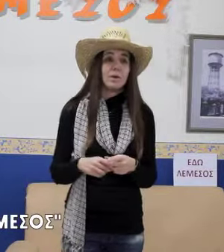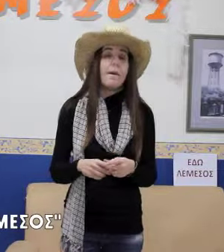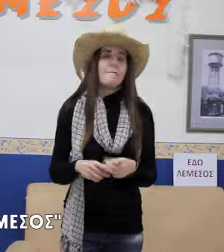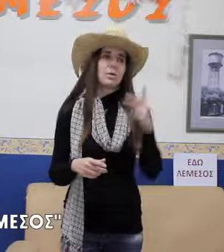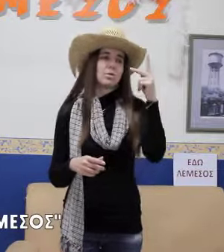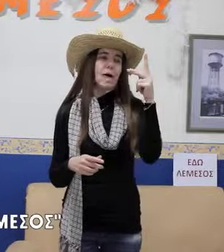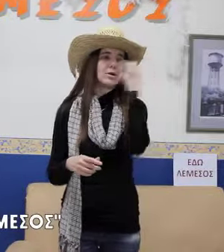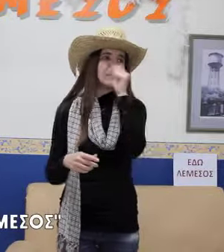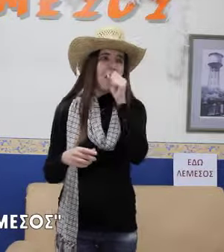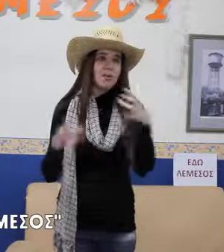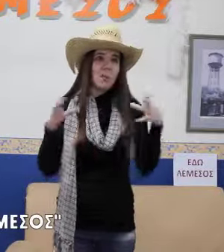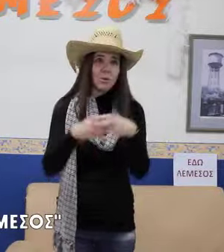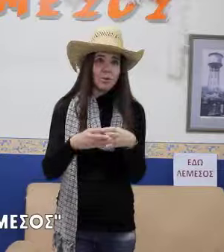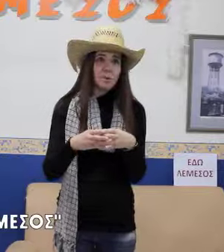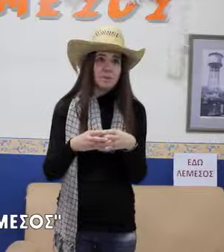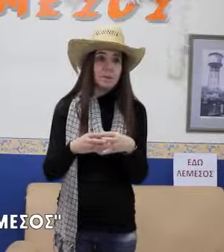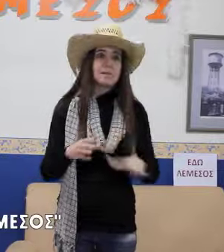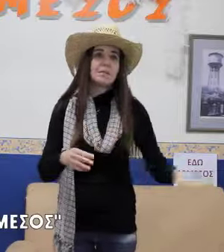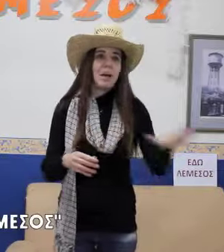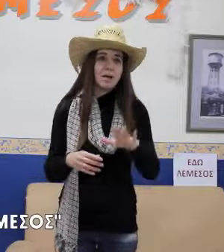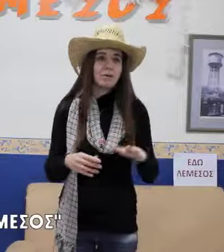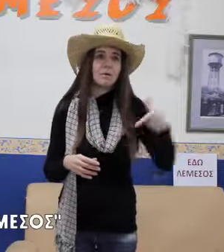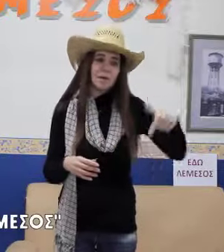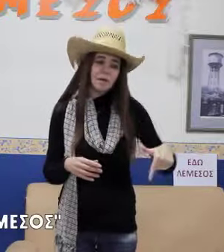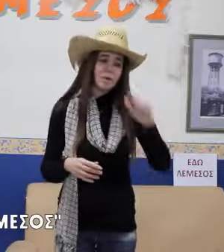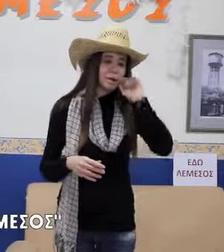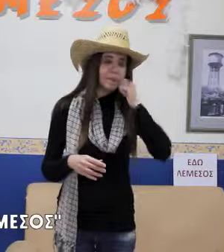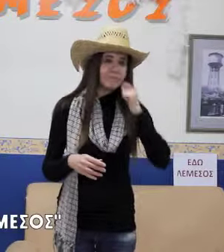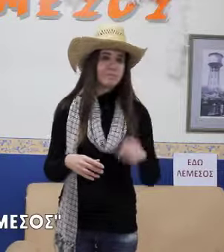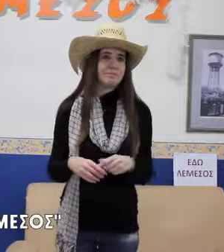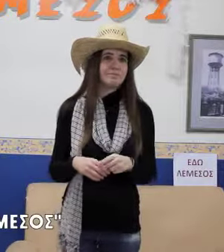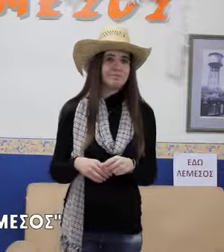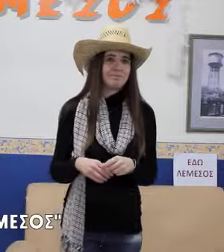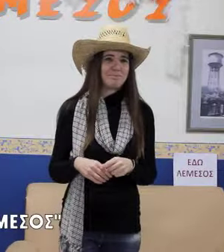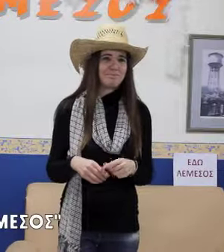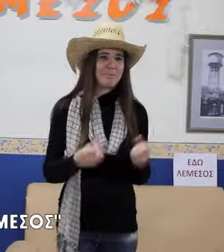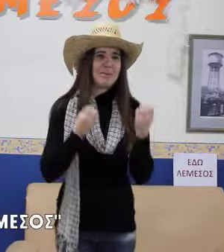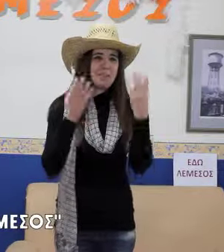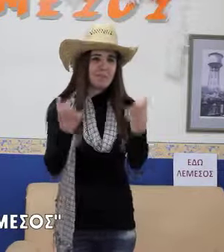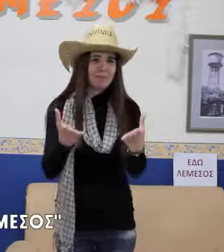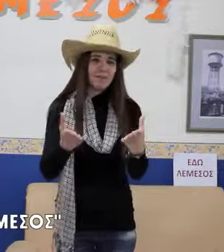κανταδόρους στην πλατεία Γρηγόρη Αυξεντίου. Θα προσφέρετε δωρεάν